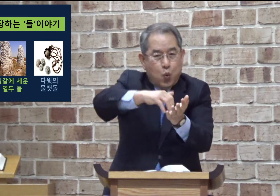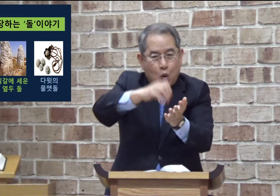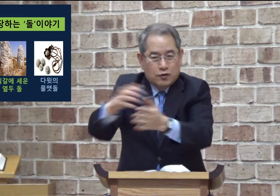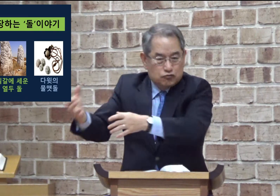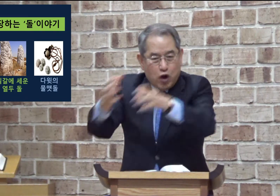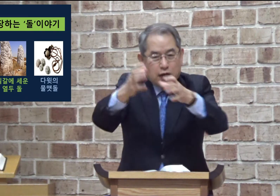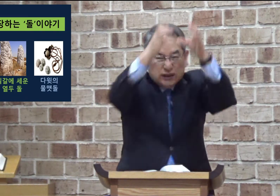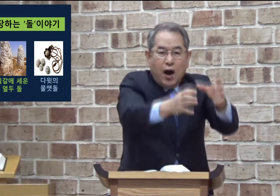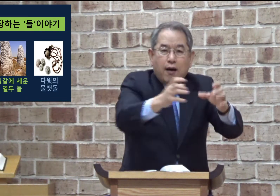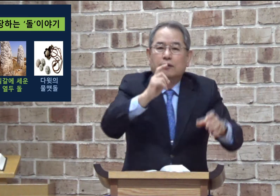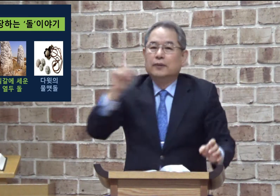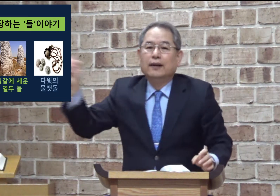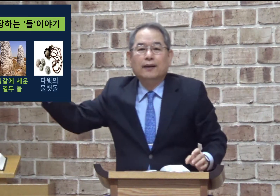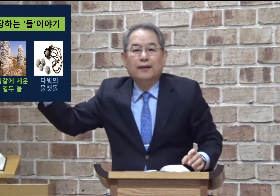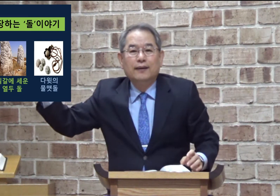지금 여기에는 2개만 있지만